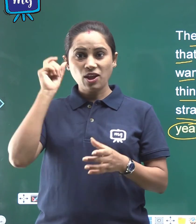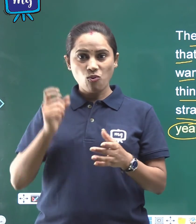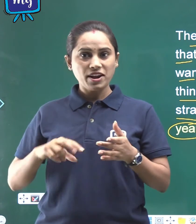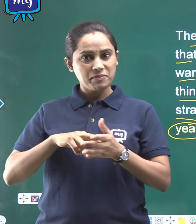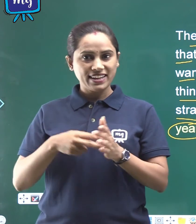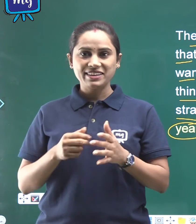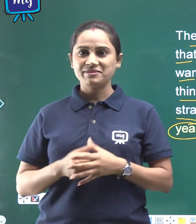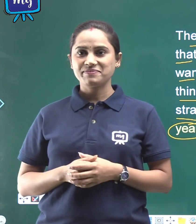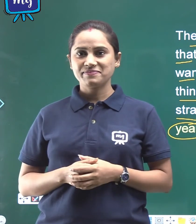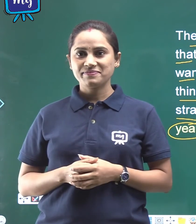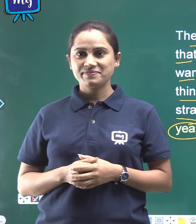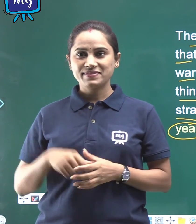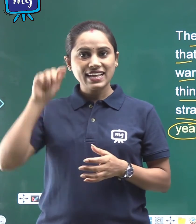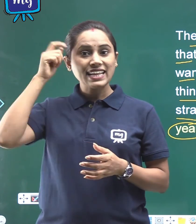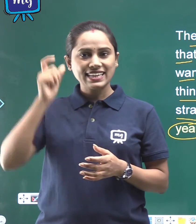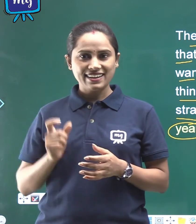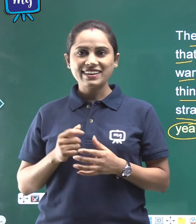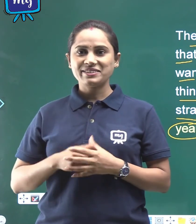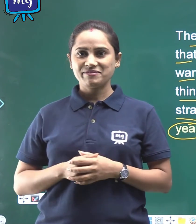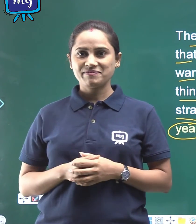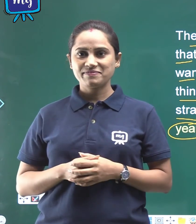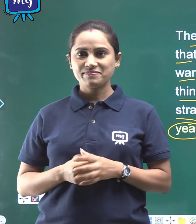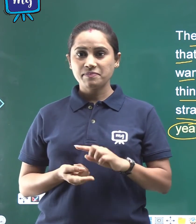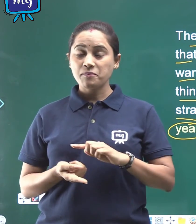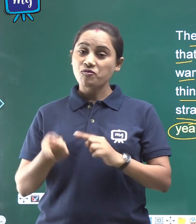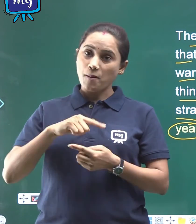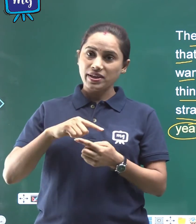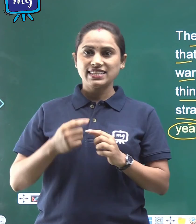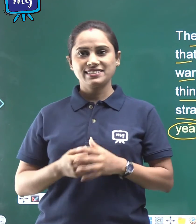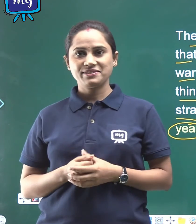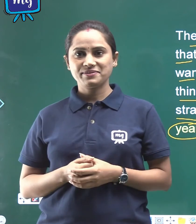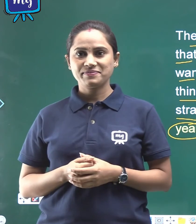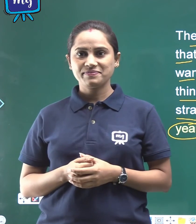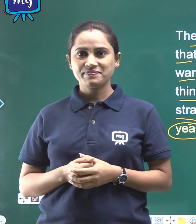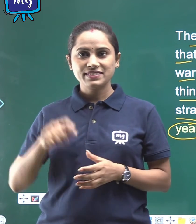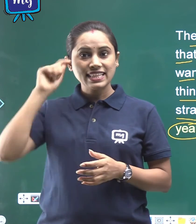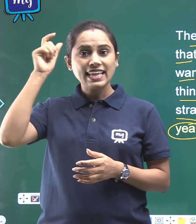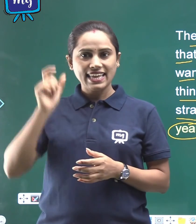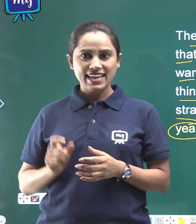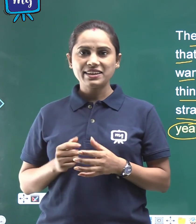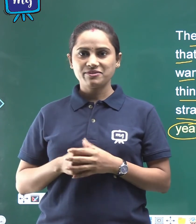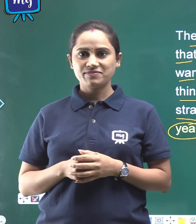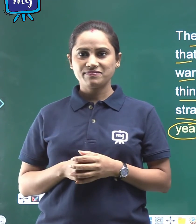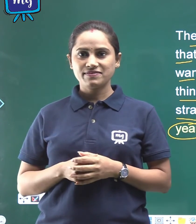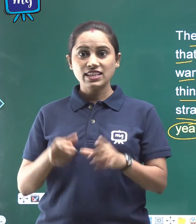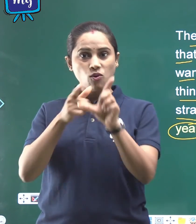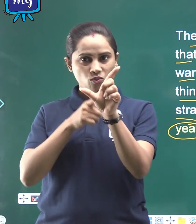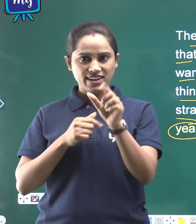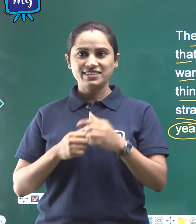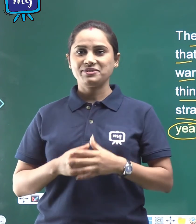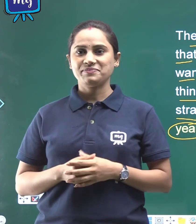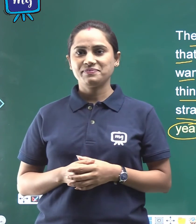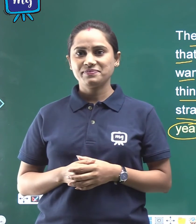Word meaning: return, वापस, year,